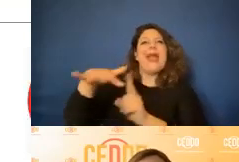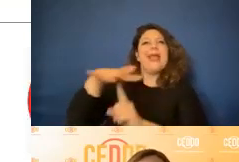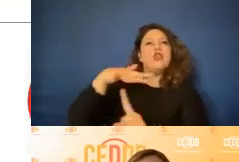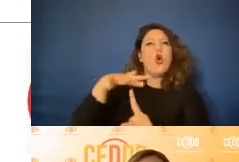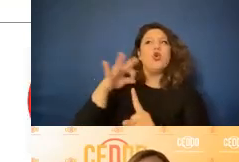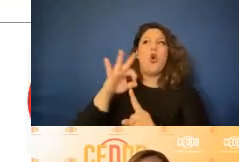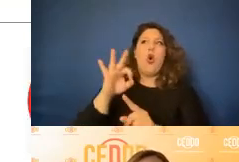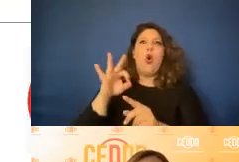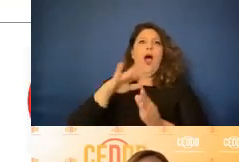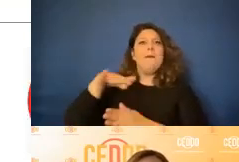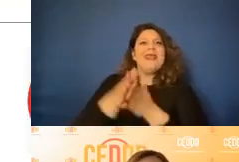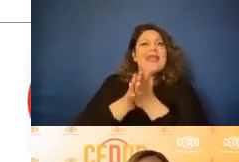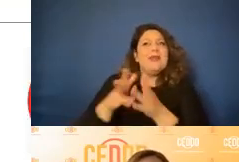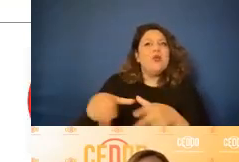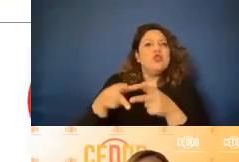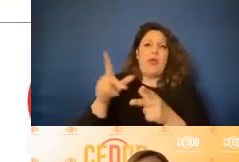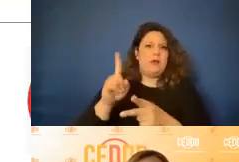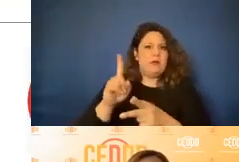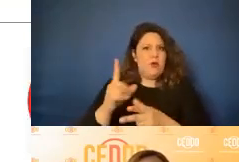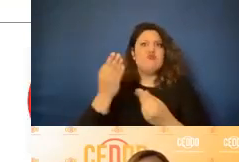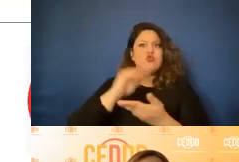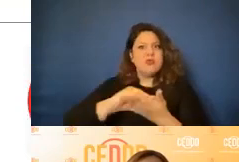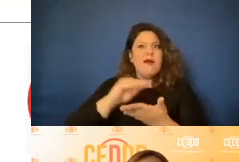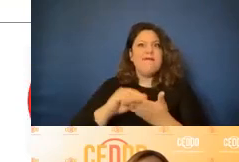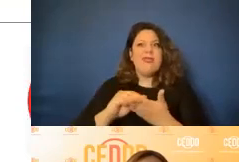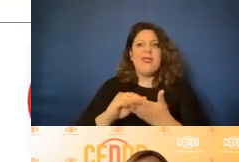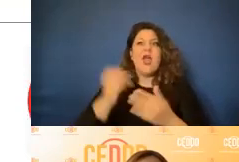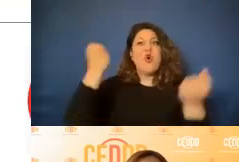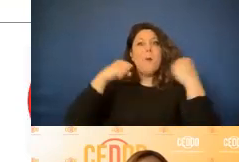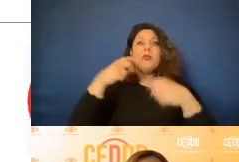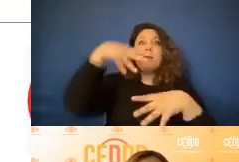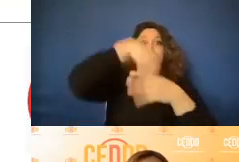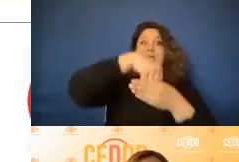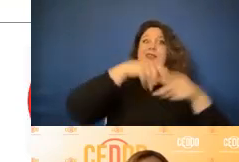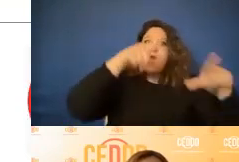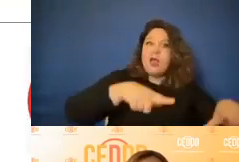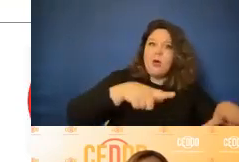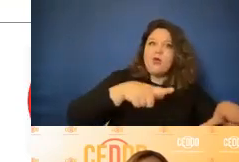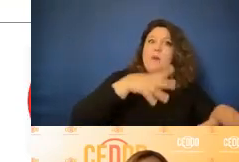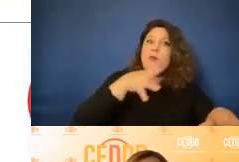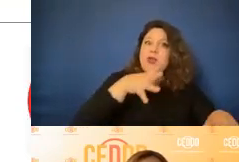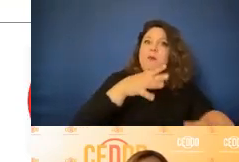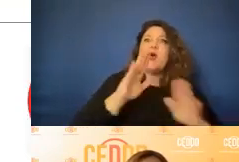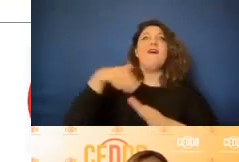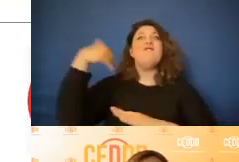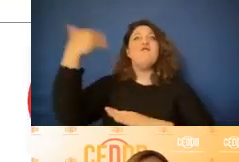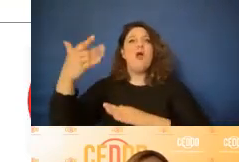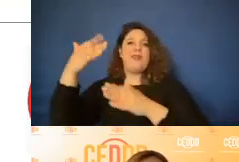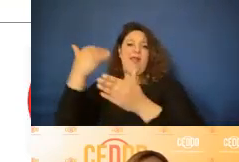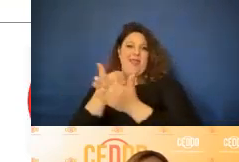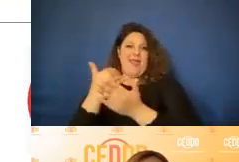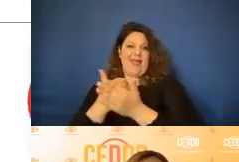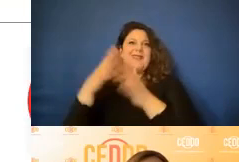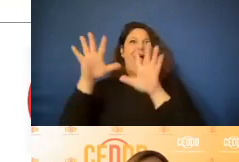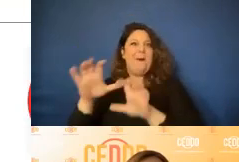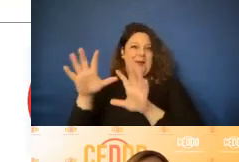veces las conductas en el aula están aprendidas fuera de ella, por comportamientos sociales percibidas pues, a través incluso